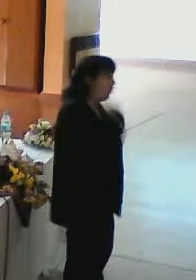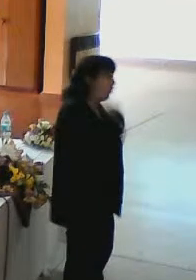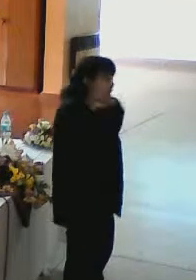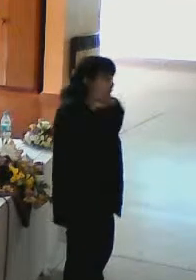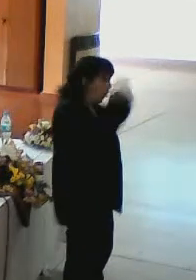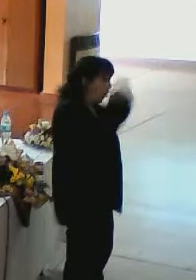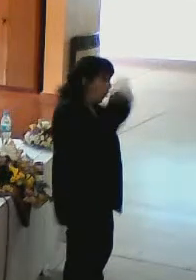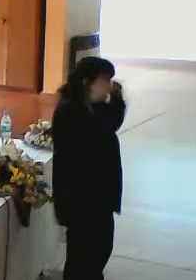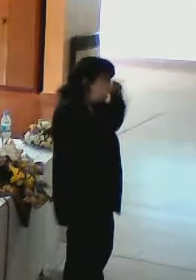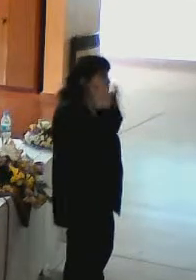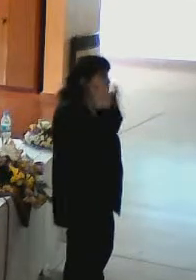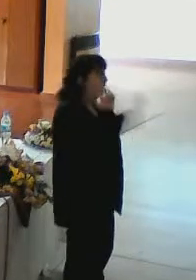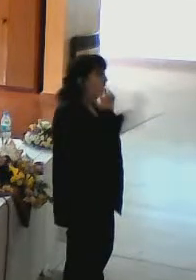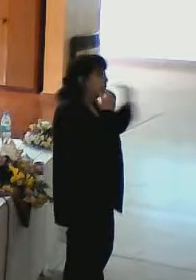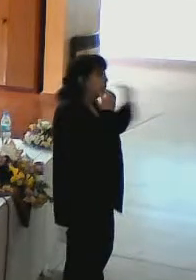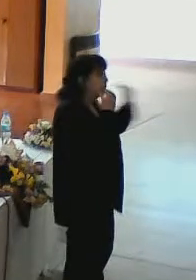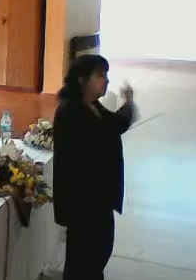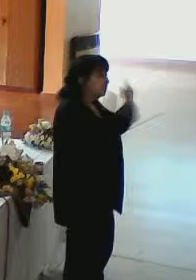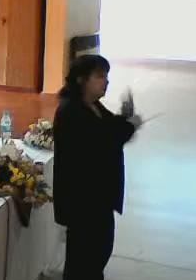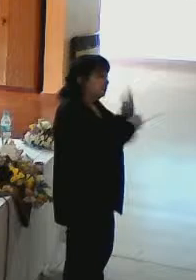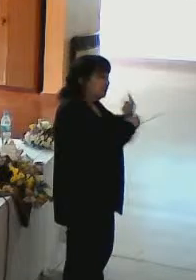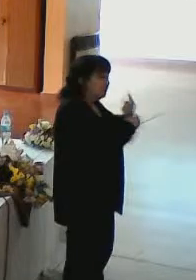alguna alteración en el sistema nervioso.